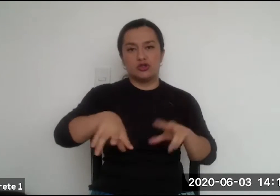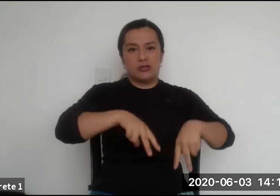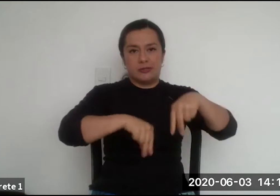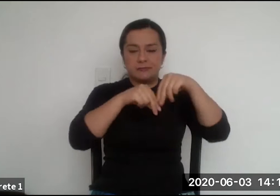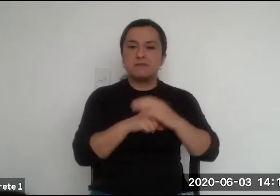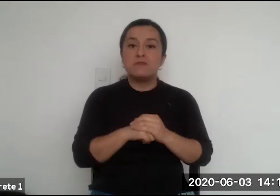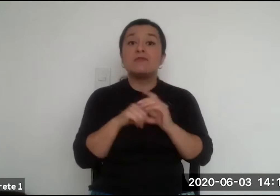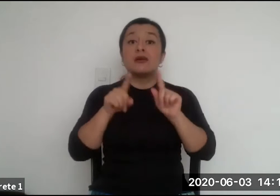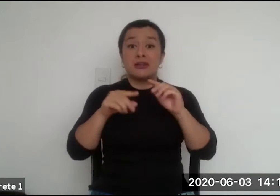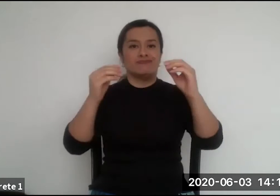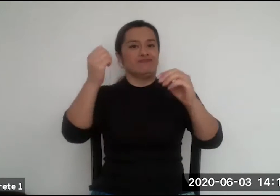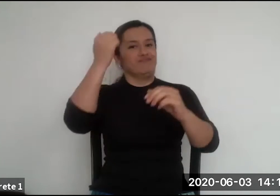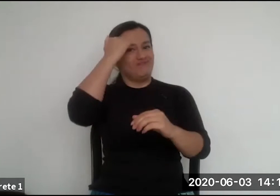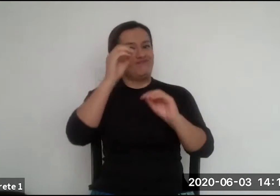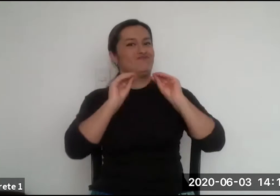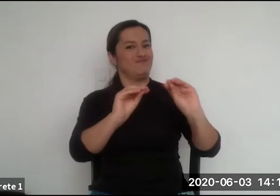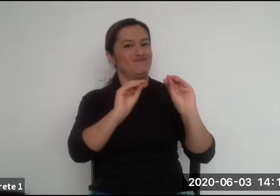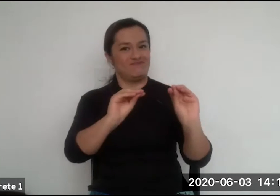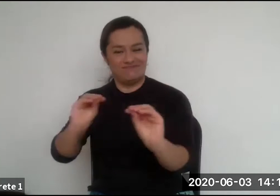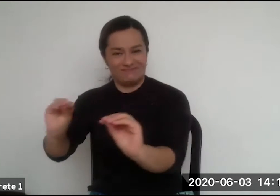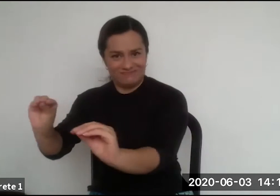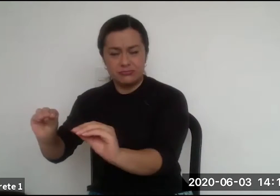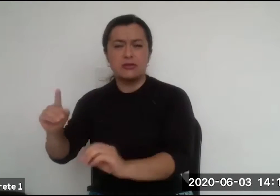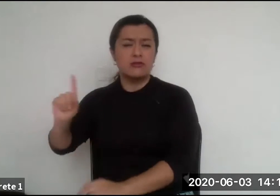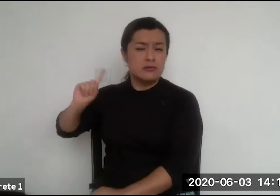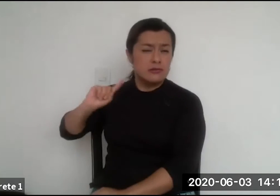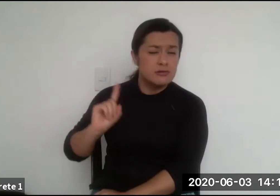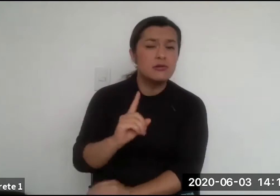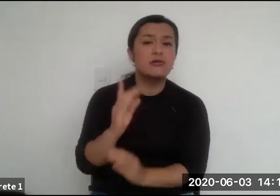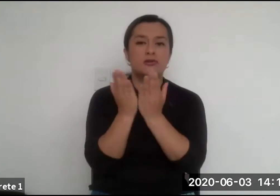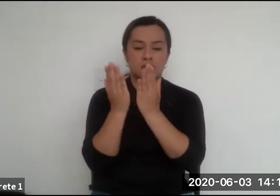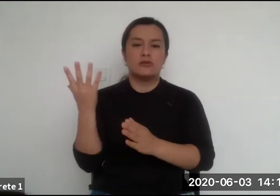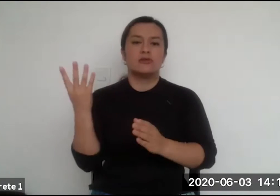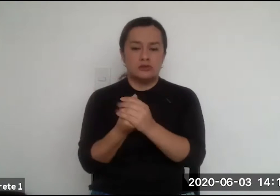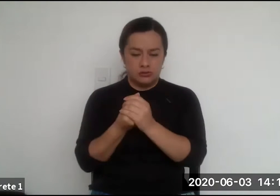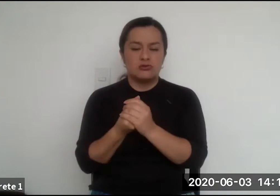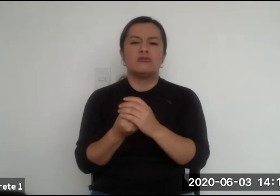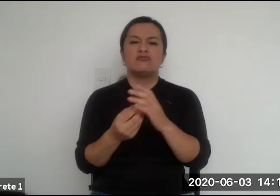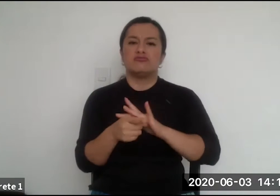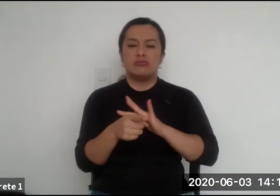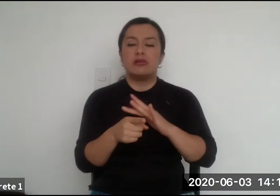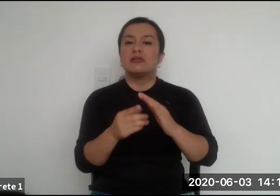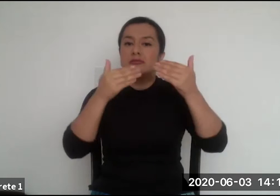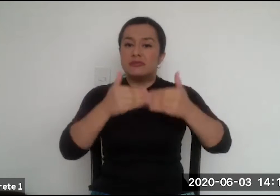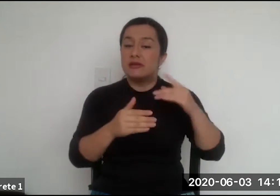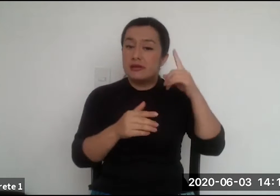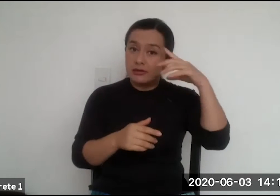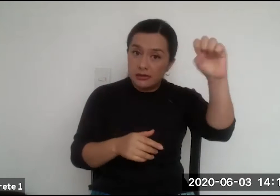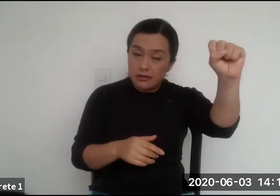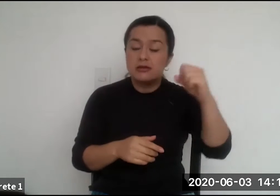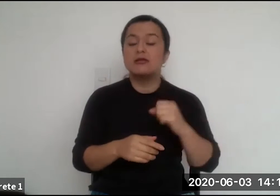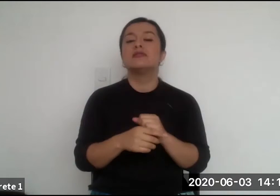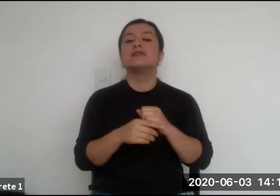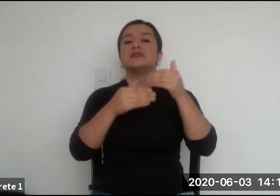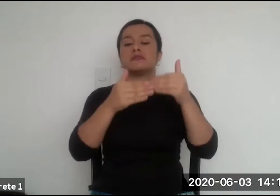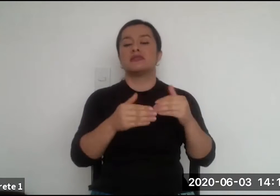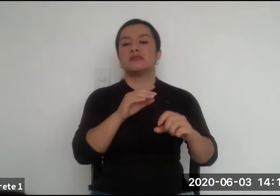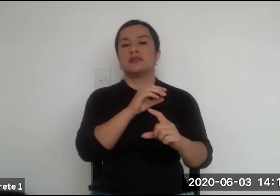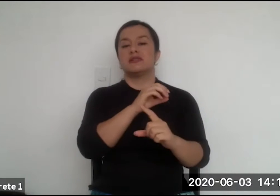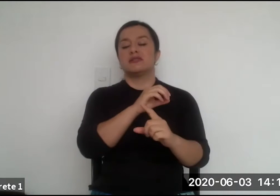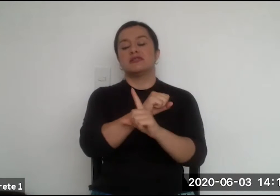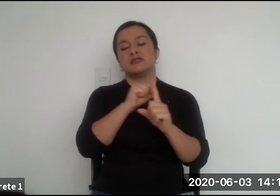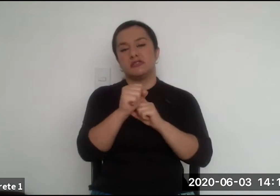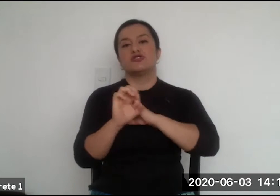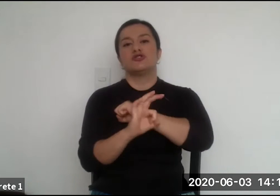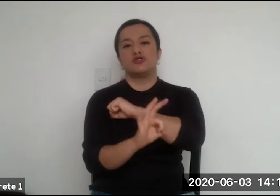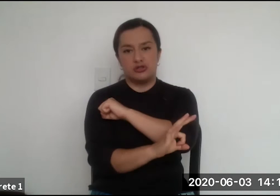de Educación y tiene trayectoria en educación inclusiva, discapacidad intelectual, discapacidad psicosocial, capacidades y